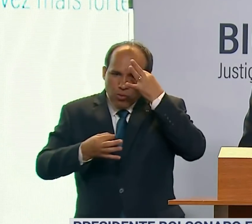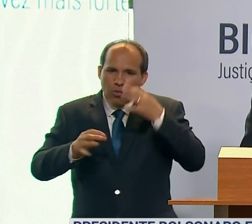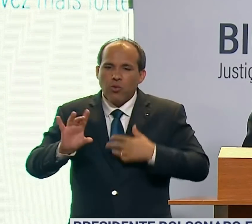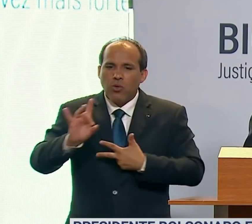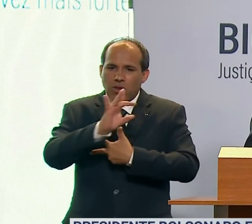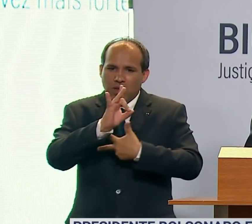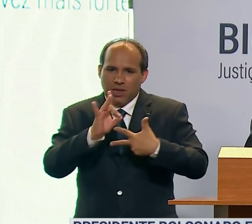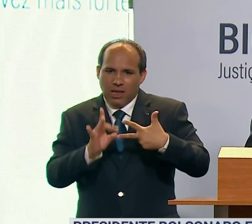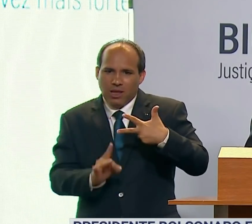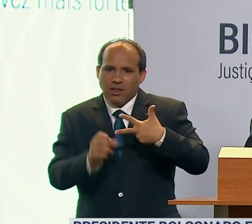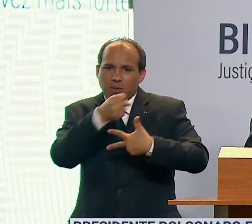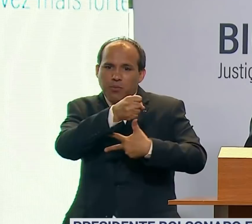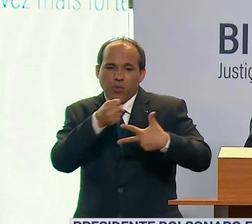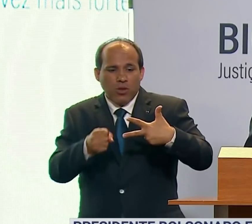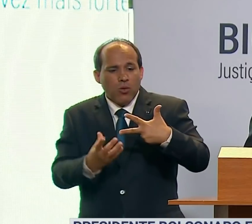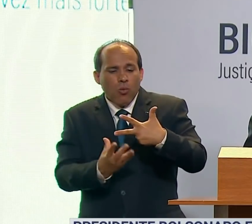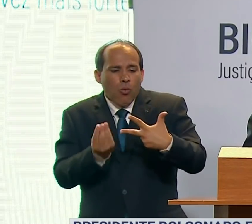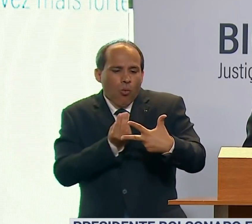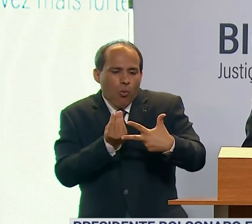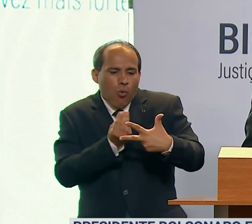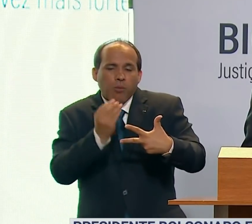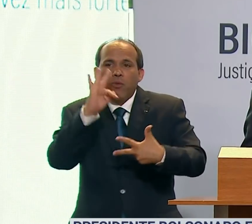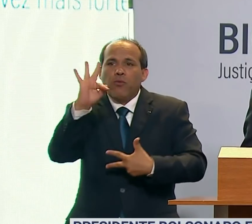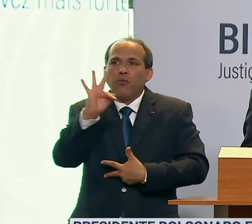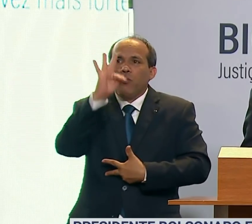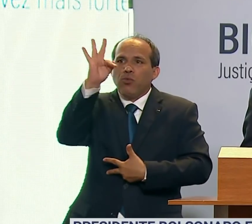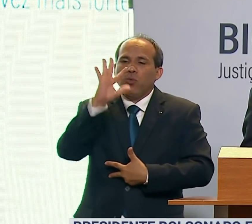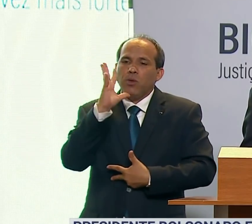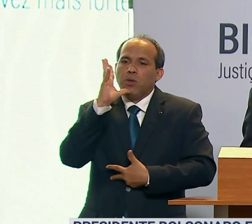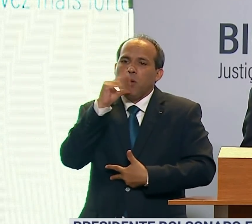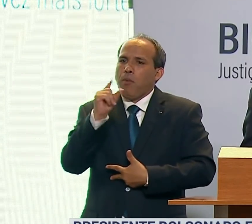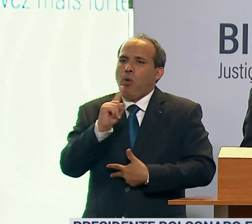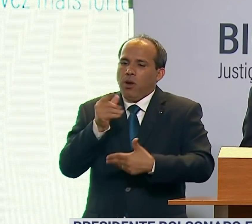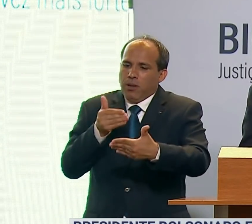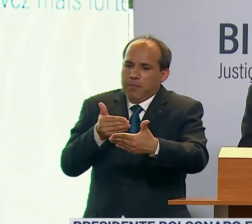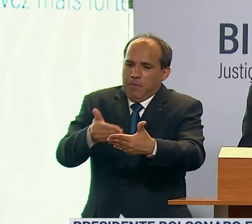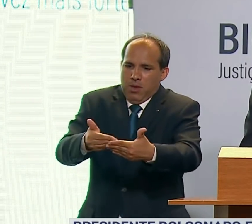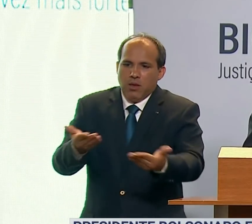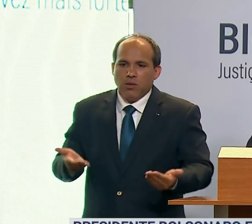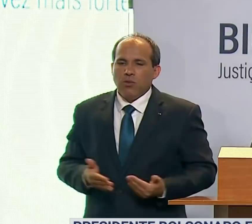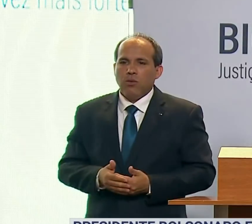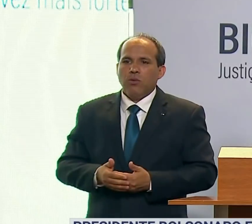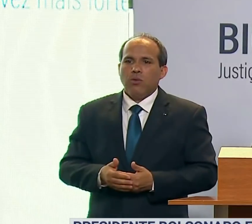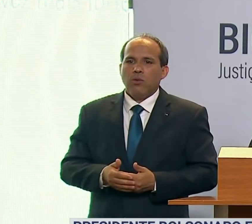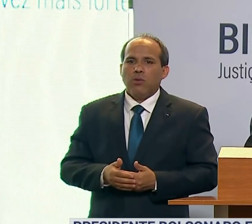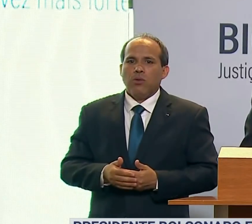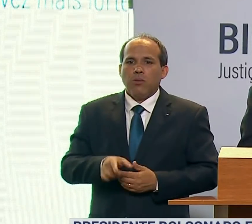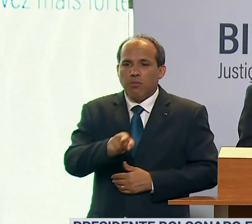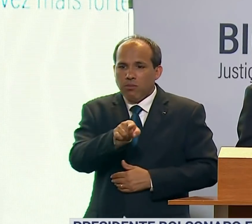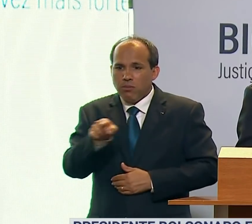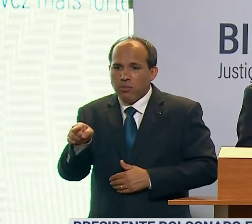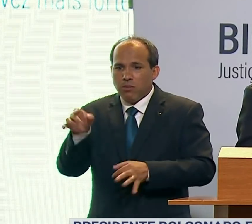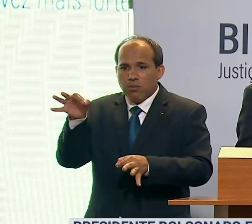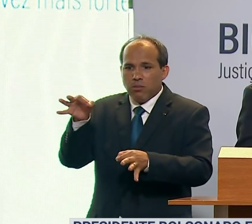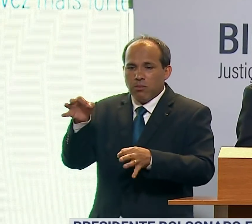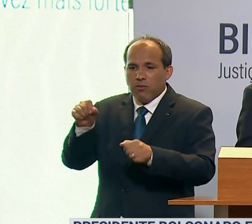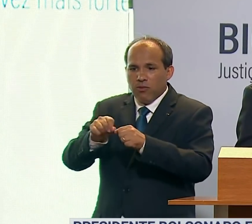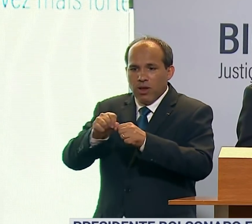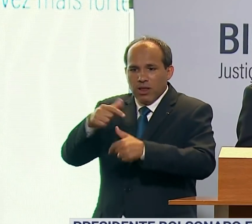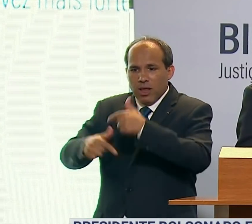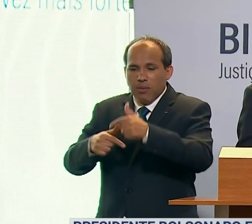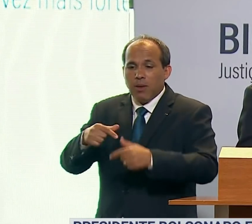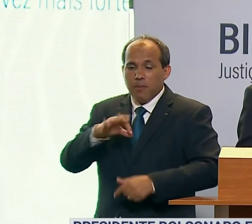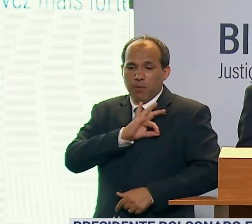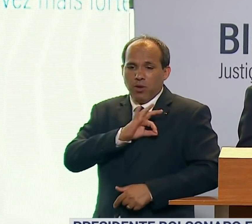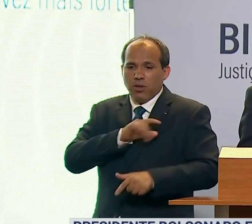os poderes para que no futuro Espero que não demore muito e o policial ao cumprir sua missão